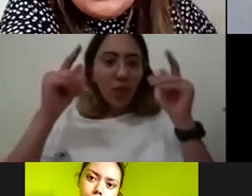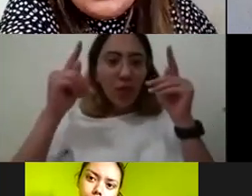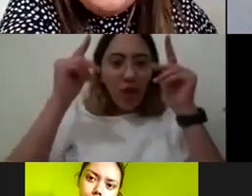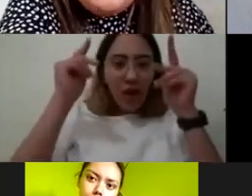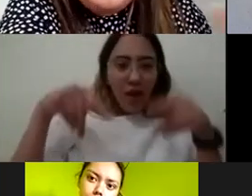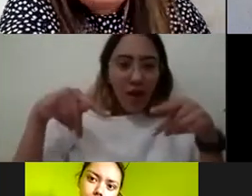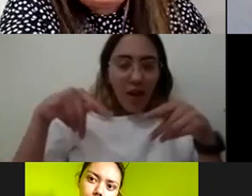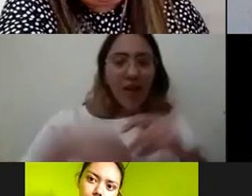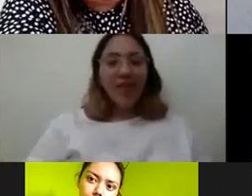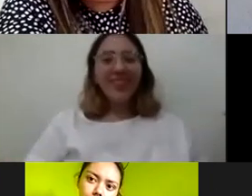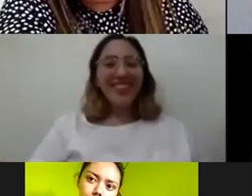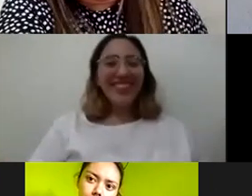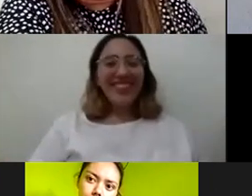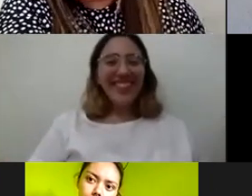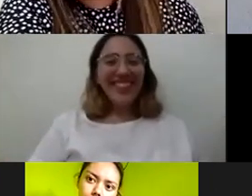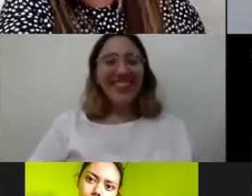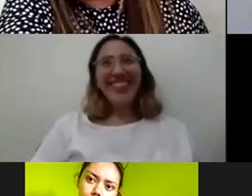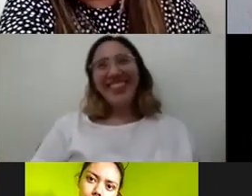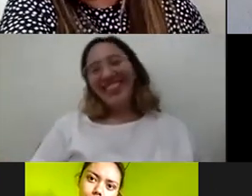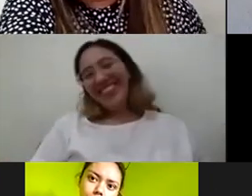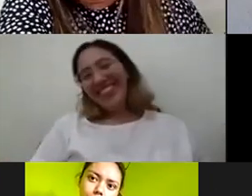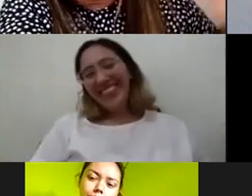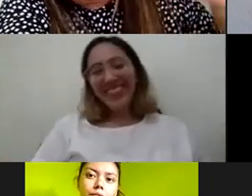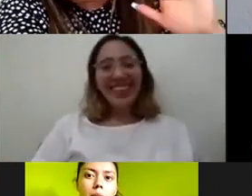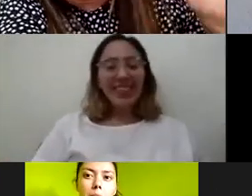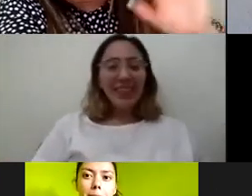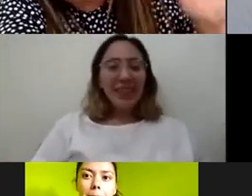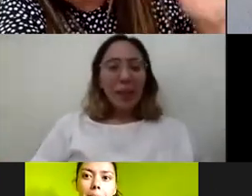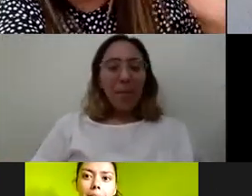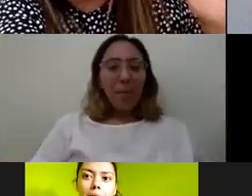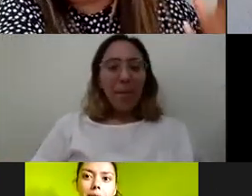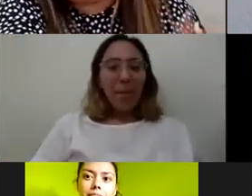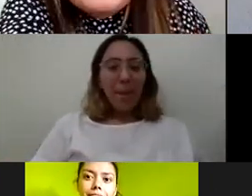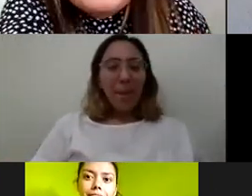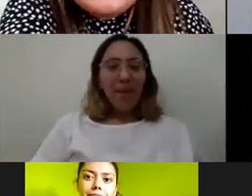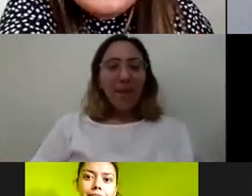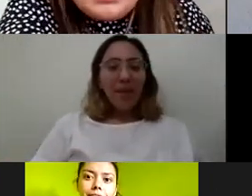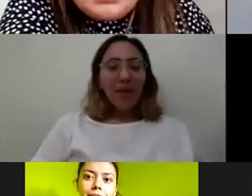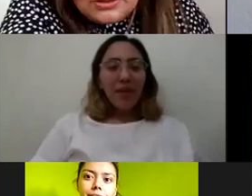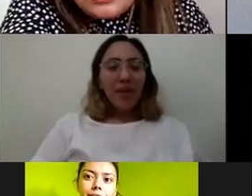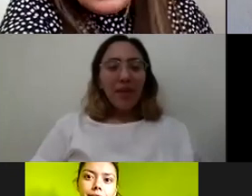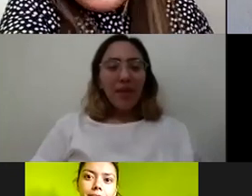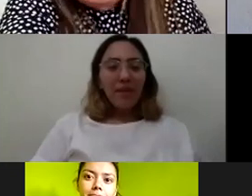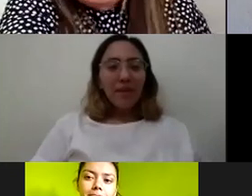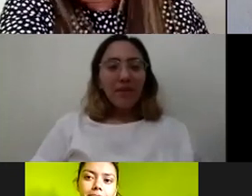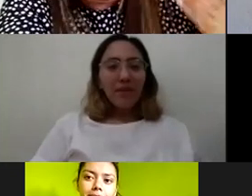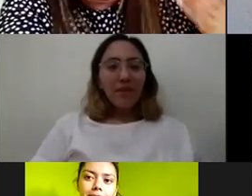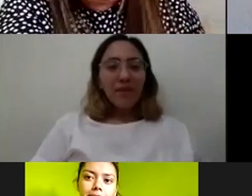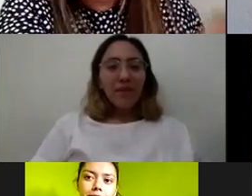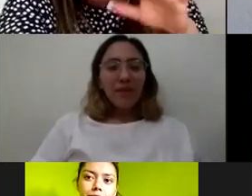no. Y pues bueno, eso sería todo. Un gusto saludarlos. Por favor, practiquen su abecedario. Si están en la calle, escriban